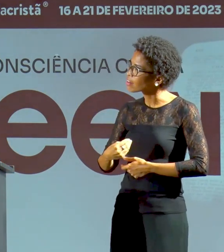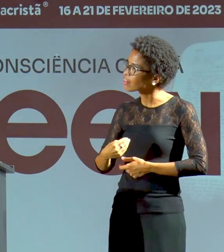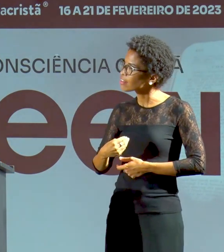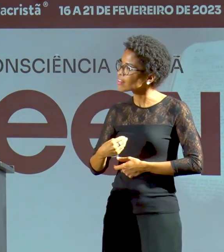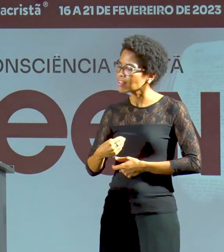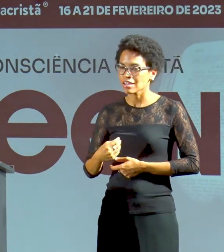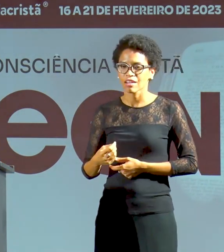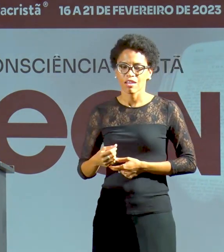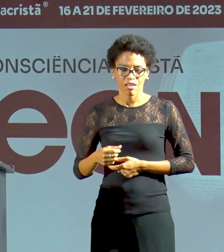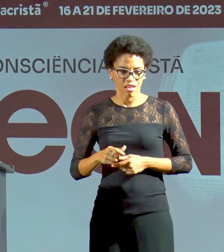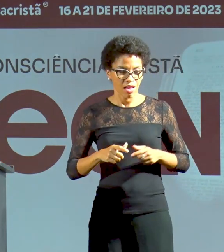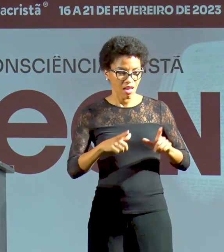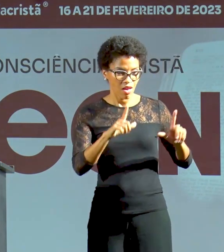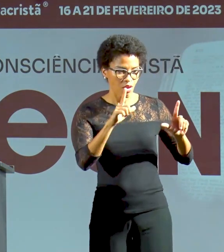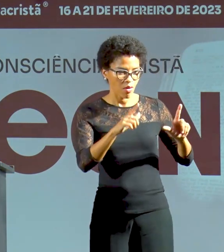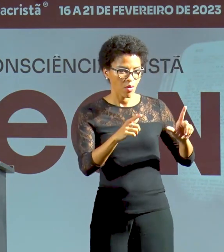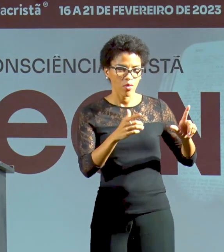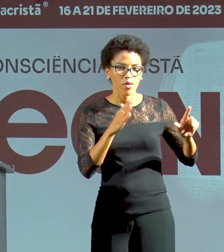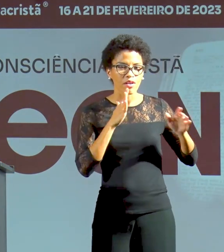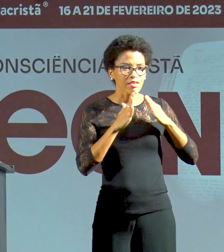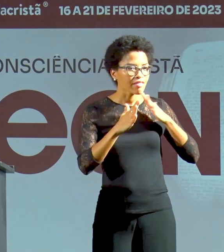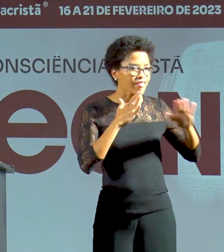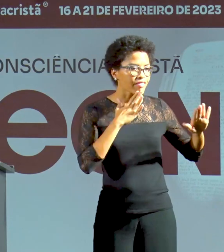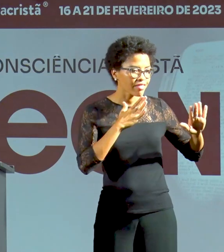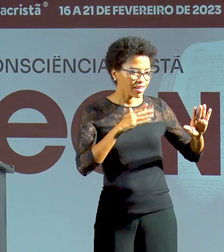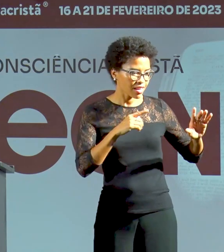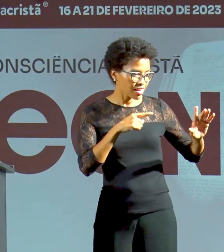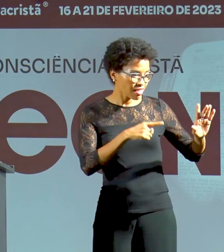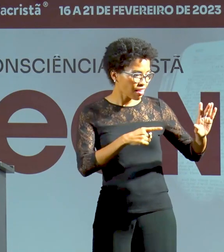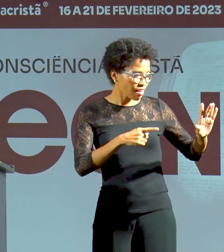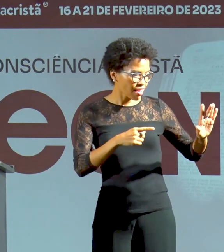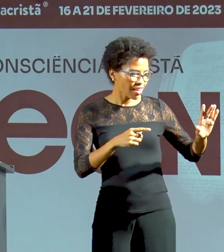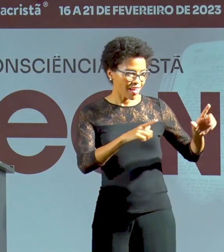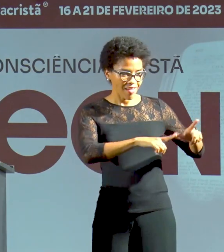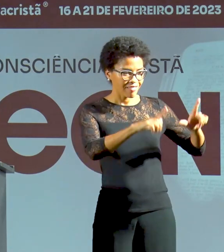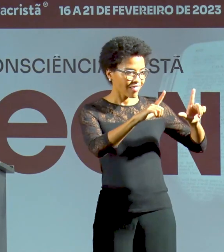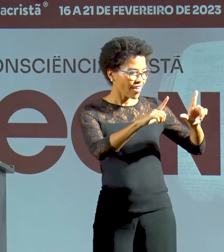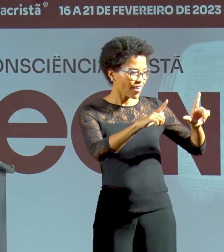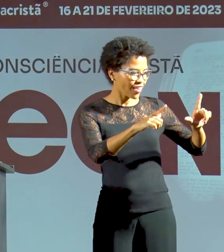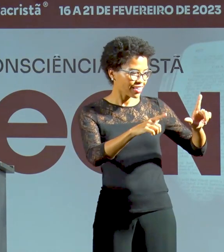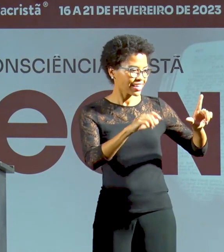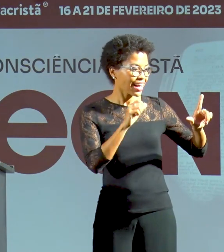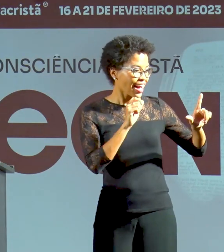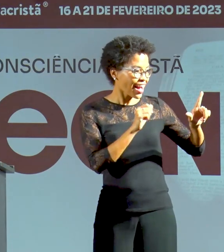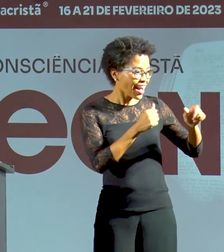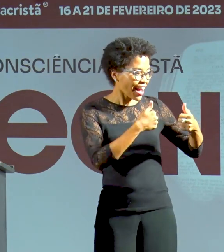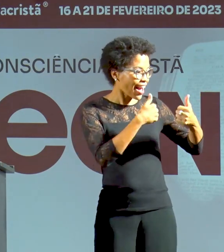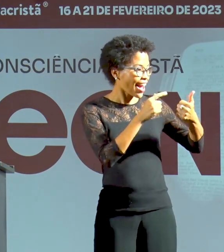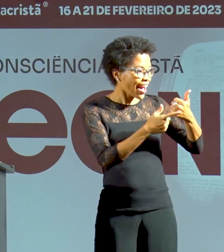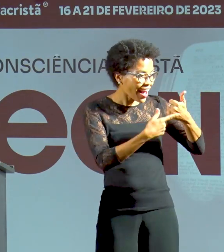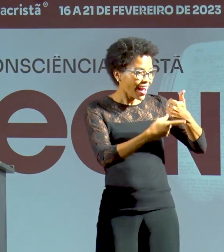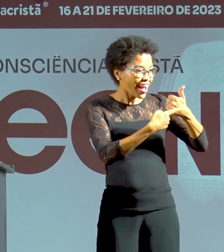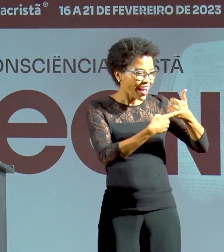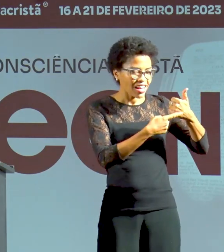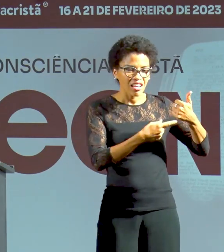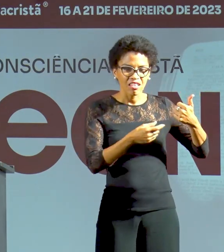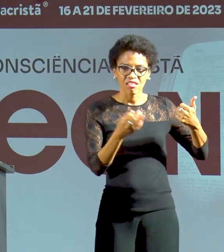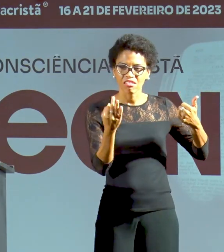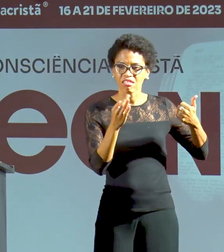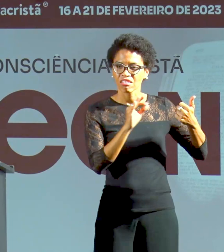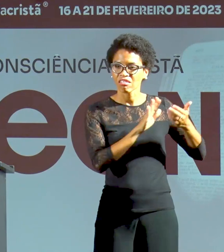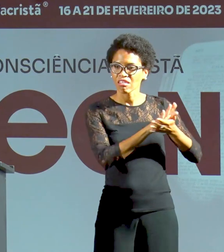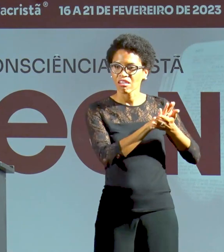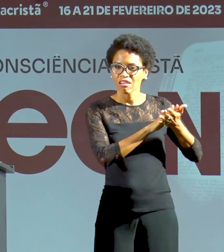fotos não recebia nenhum a minha mãe falou filha você é uma princesa tem um príncipe esperando por você não foi